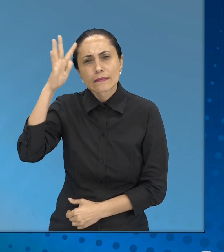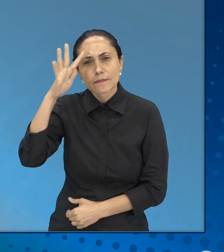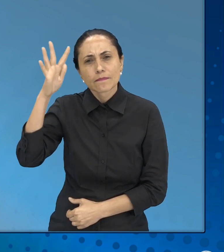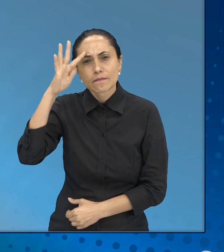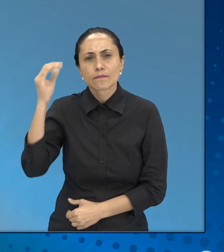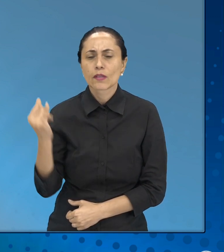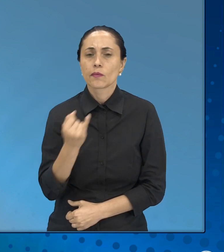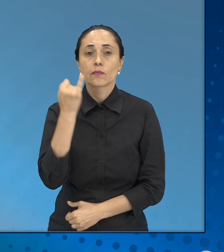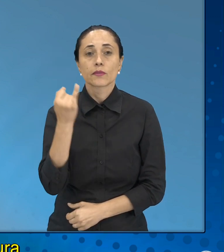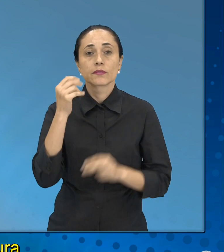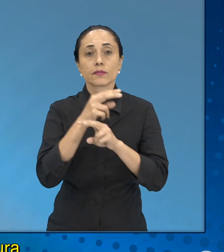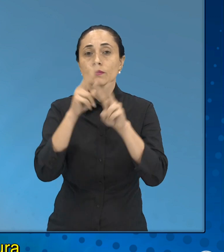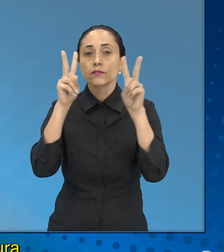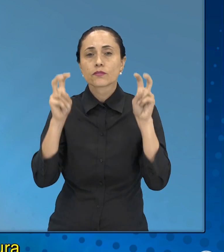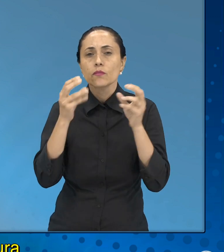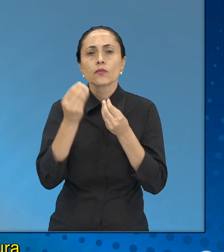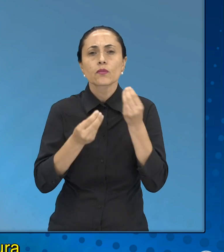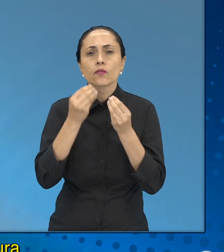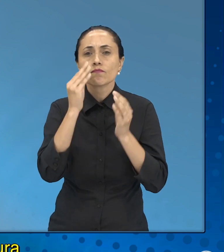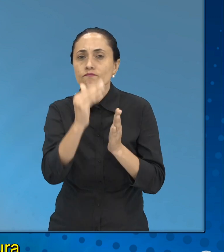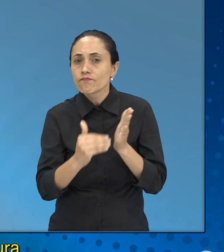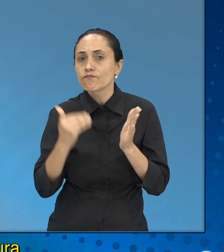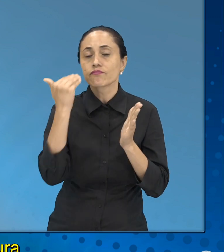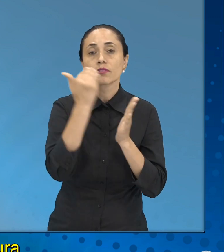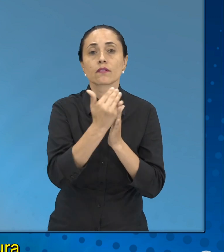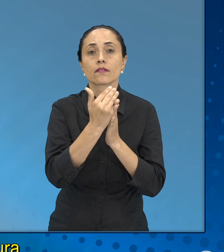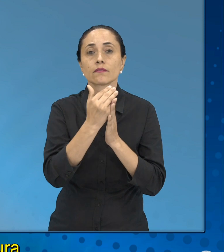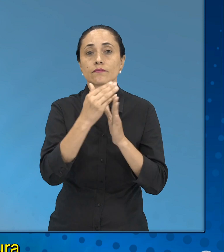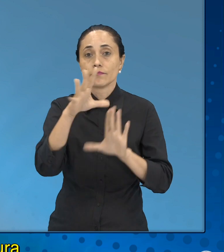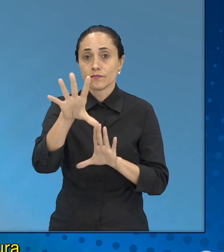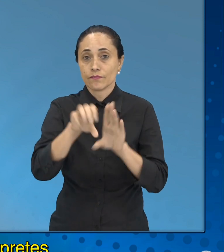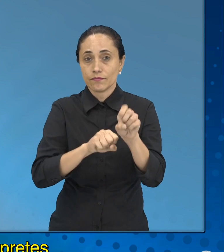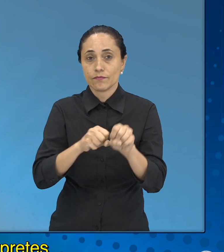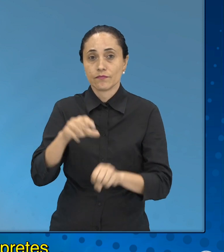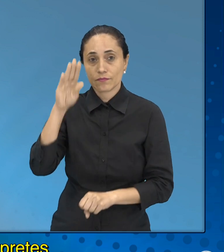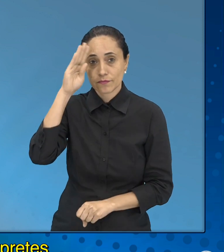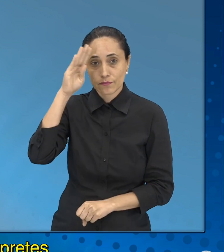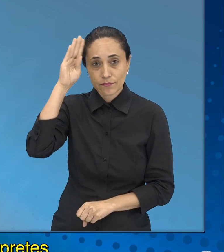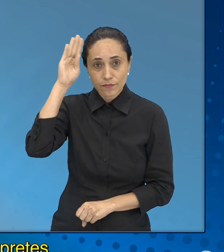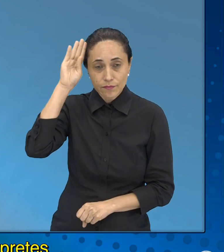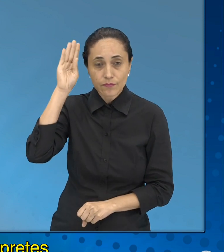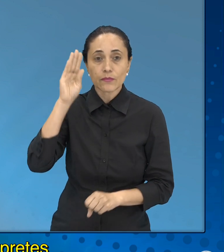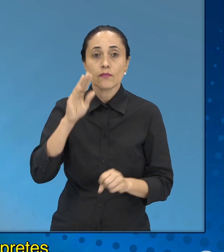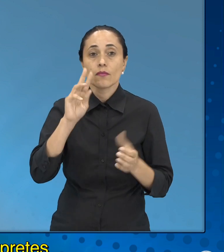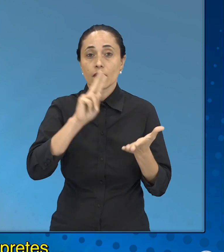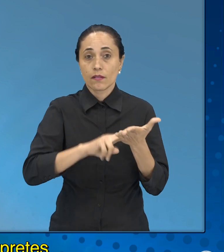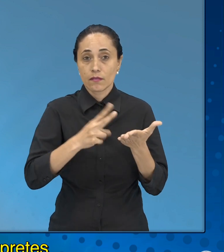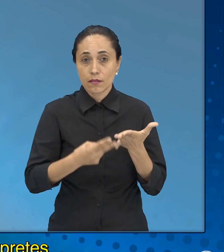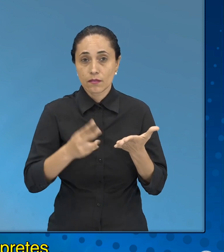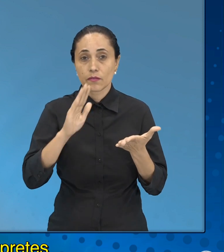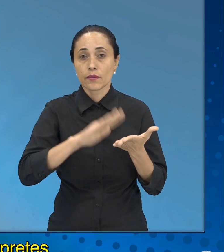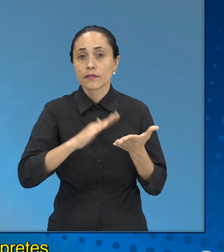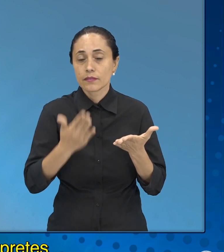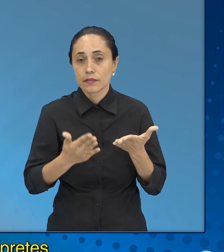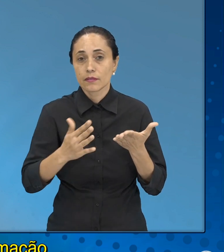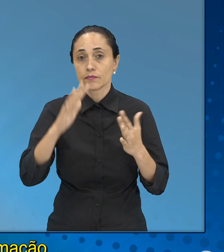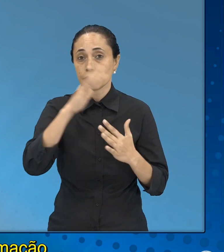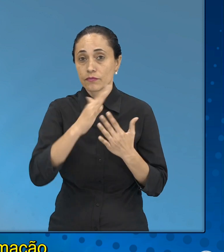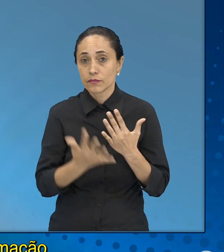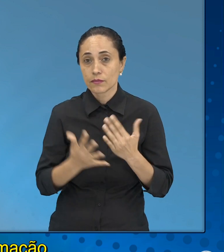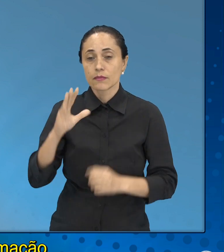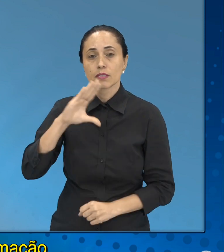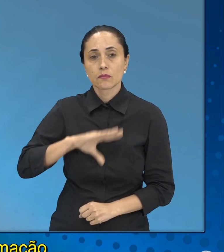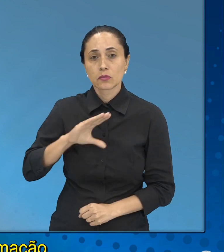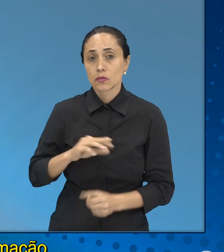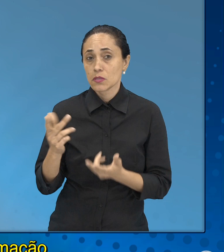indagações pertinentes sobre a investidura na formação acadêmica de tradutores e intérpretes de Libras português.